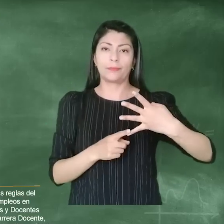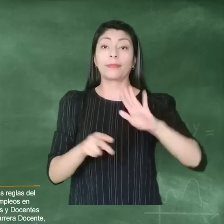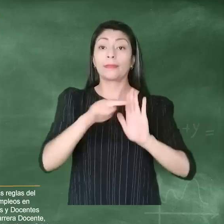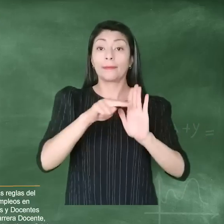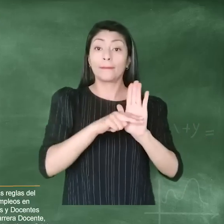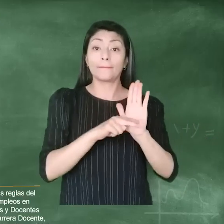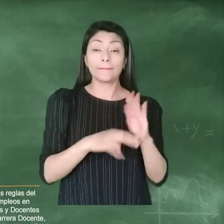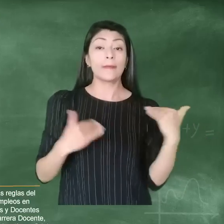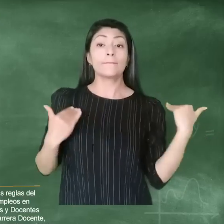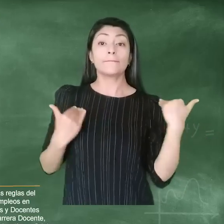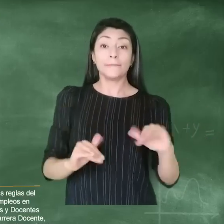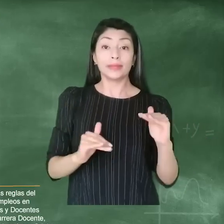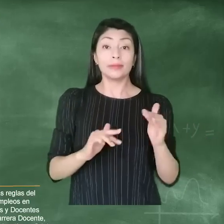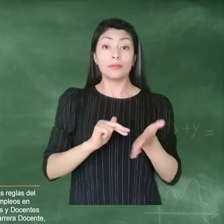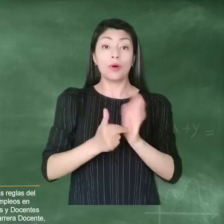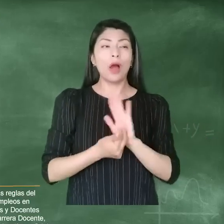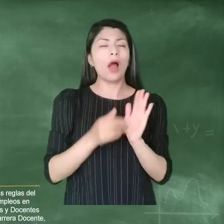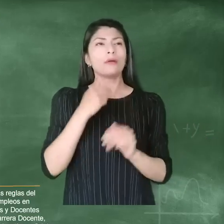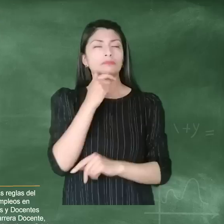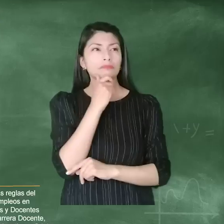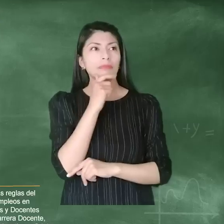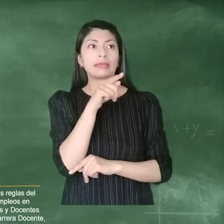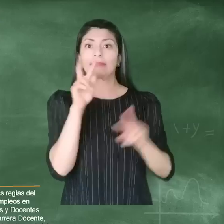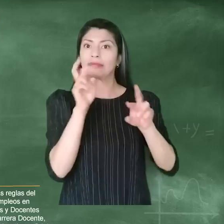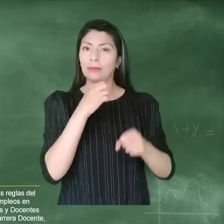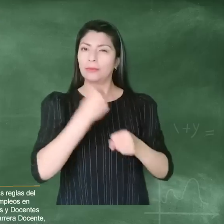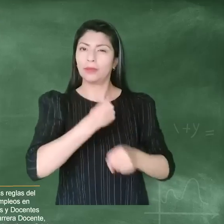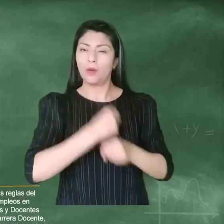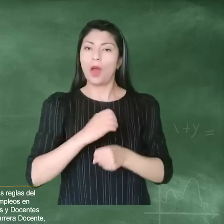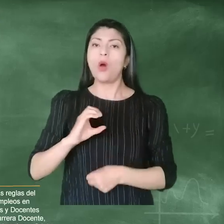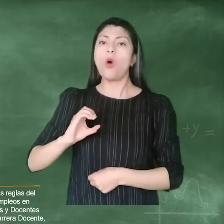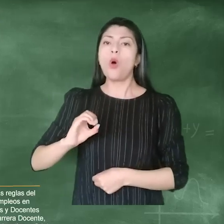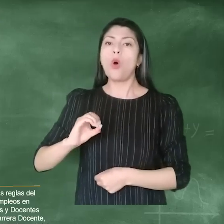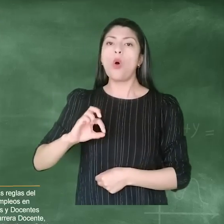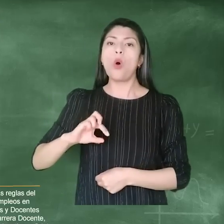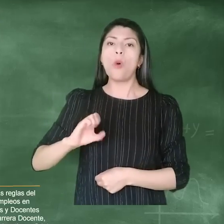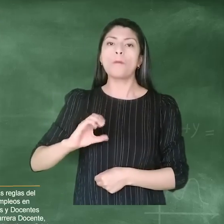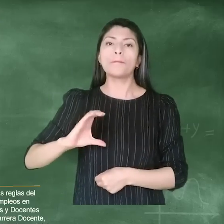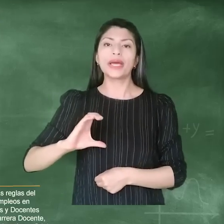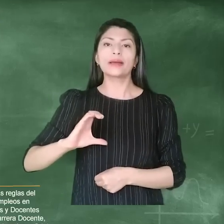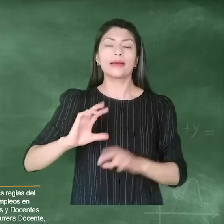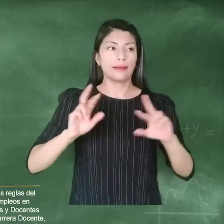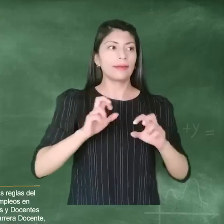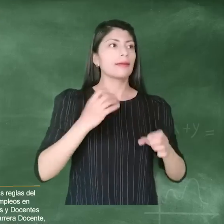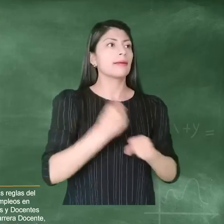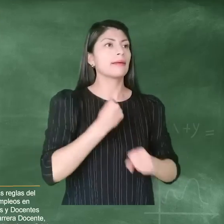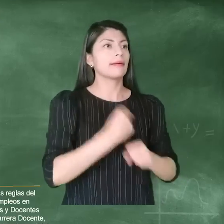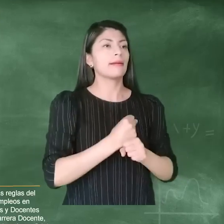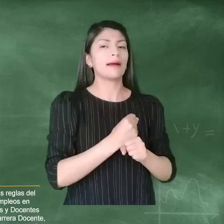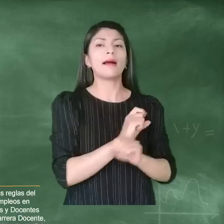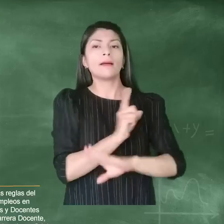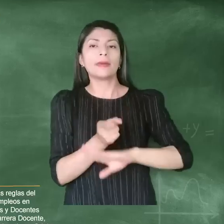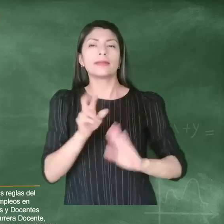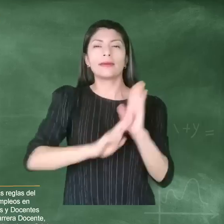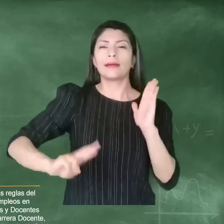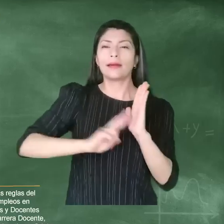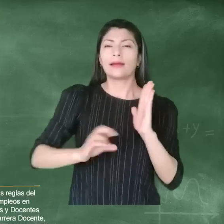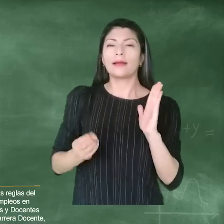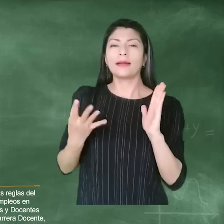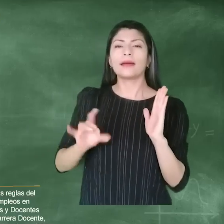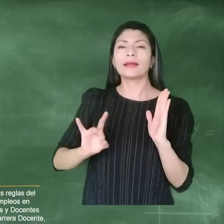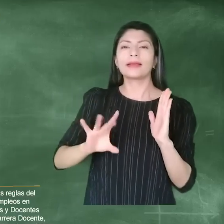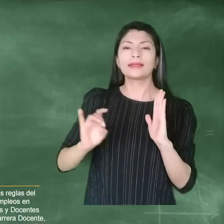4. Cumplir con los requisitos mínimos del cargo que escoge el aspirante de la UPEC. De acuerdo con lo establecido en